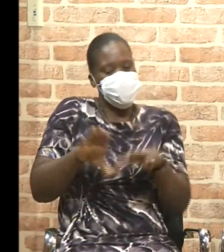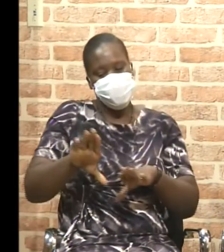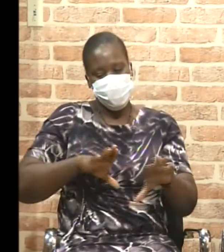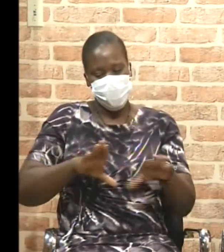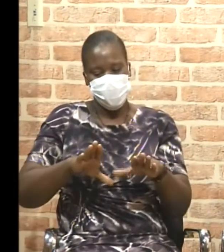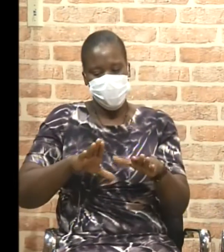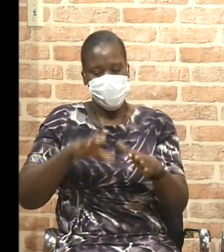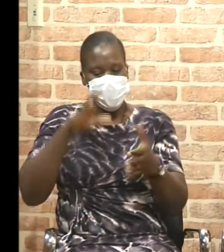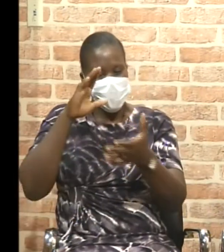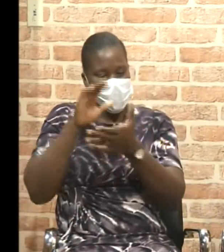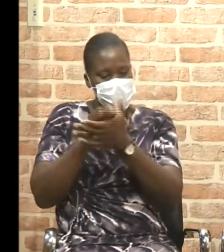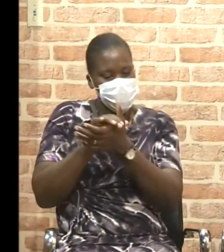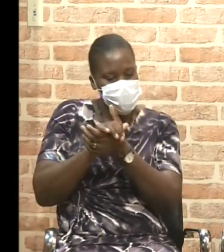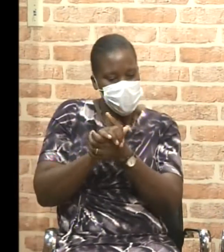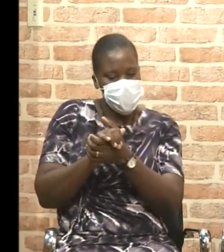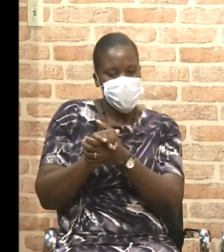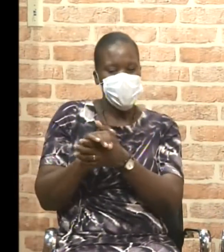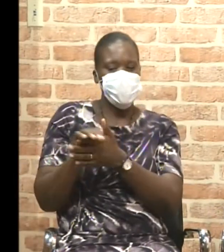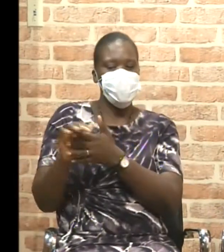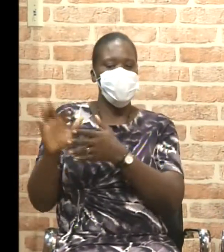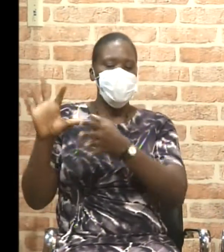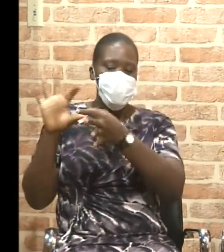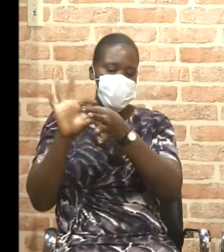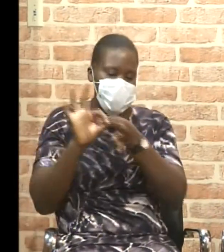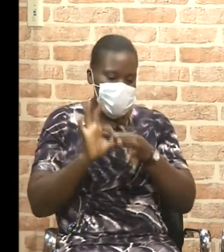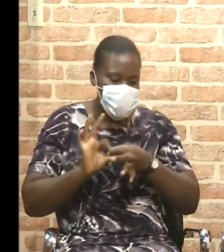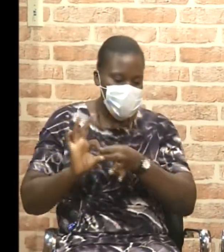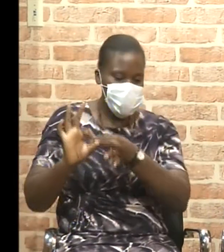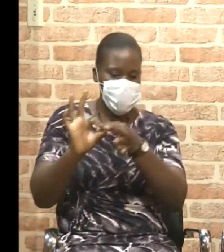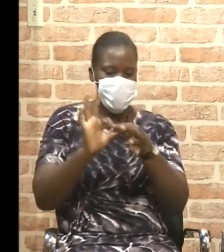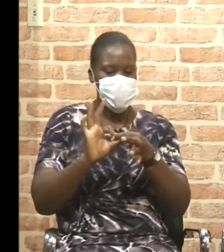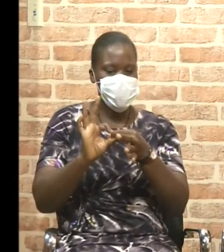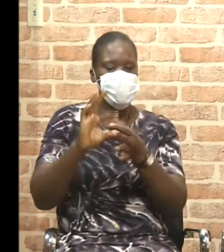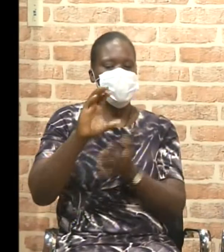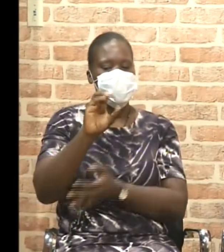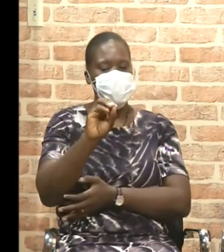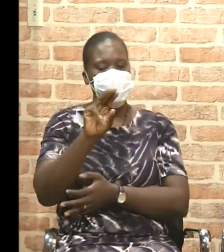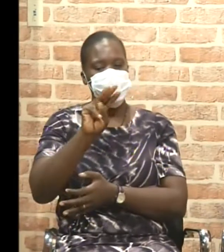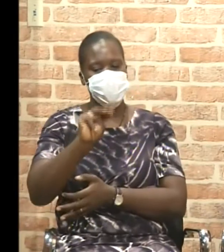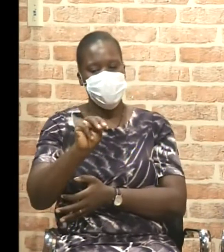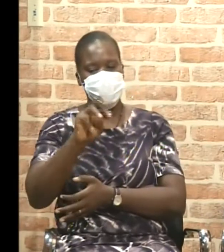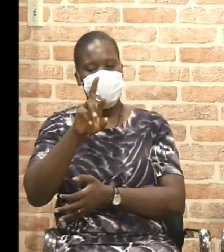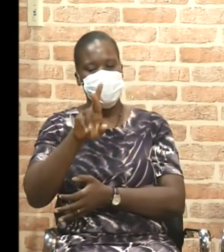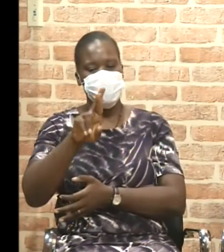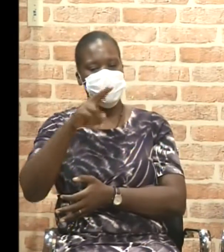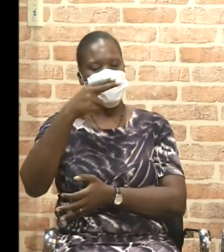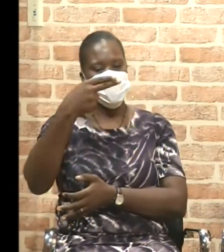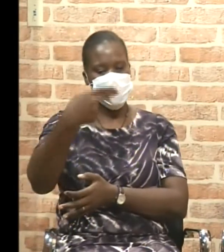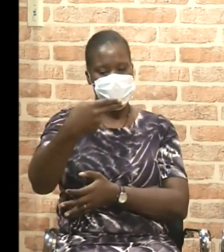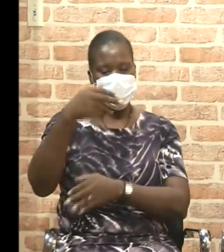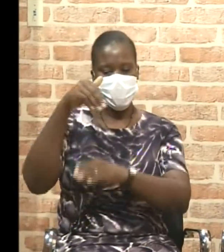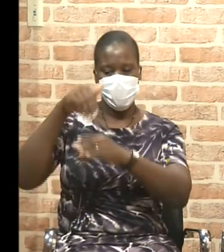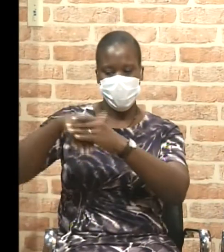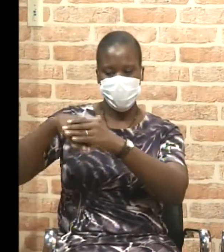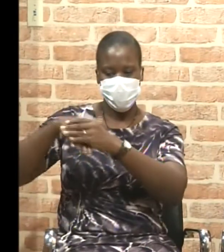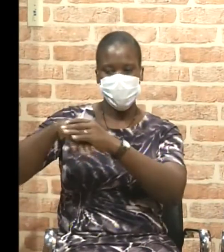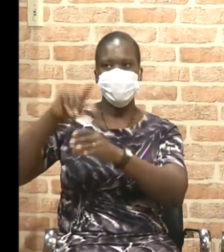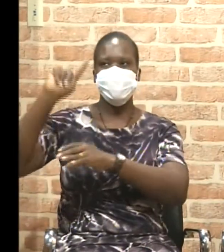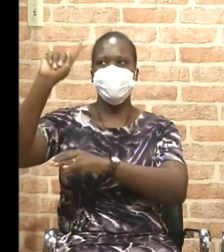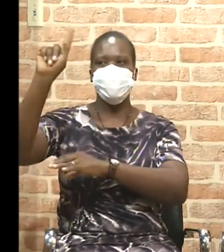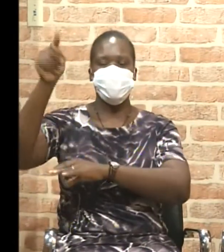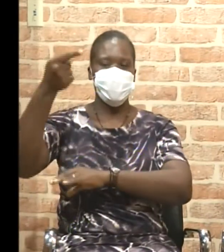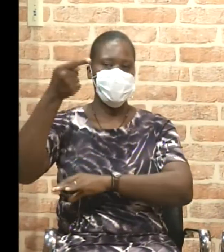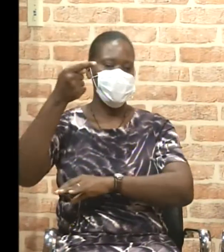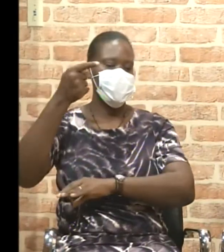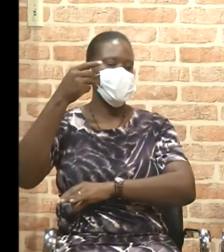nous que nous étions en contact, fait suivi auprès de l'OMRH, qui lui-même, c'est un d'un primature qui a même fait